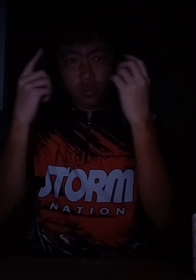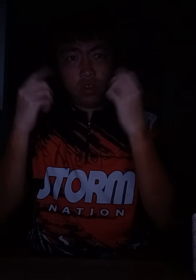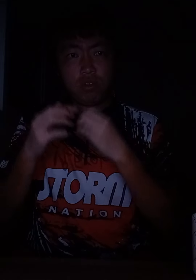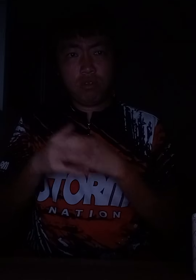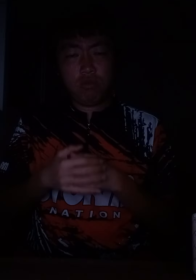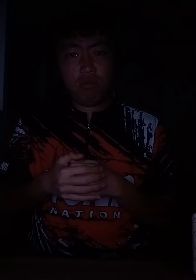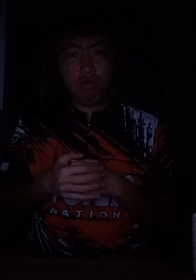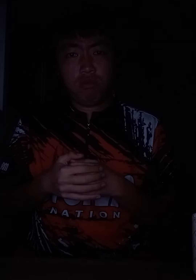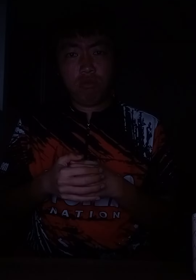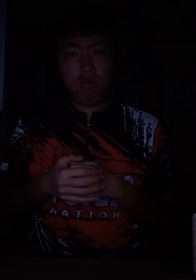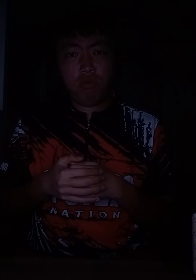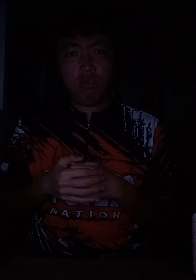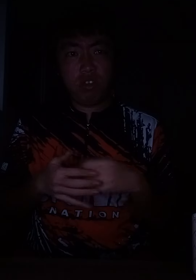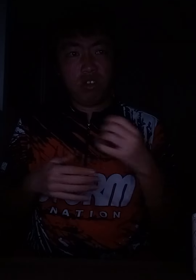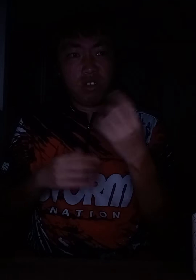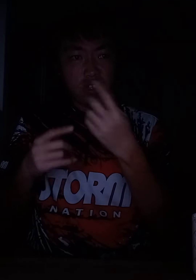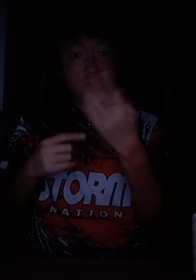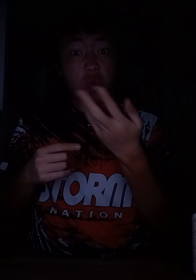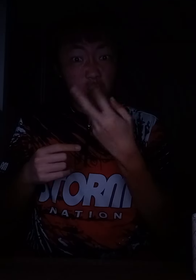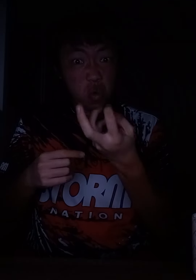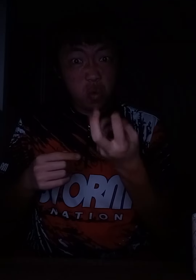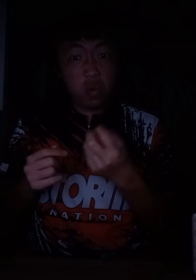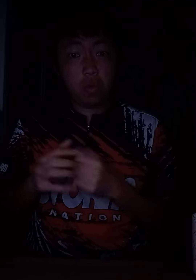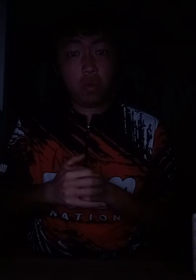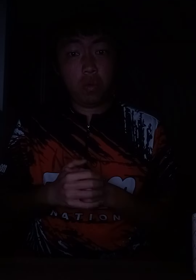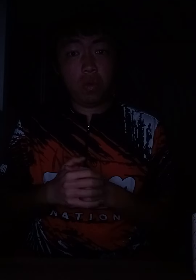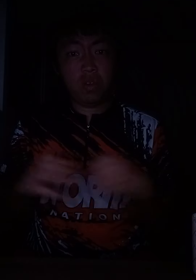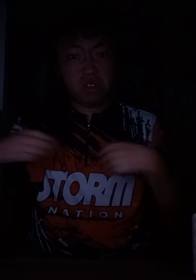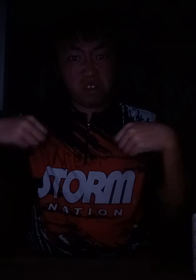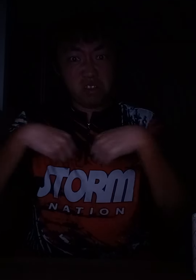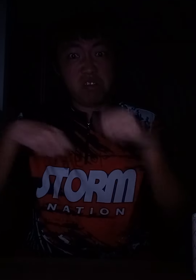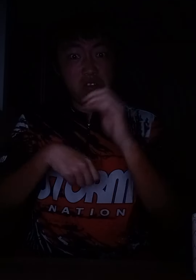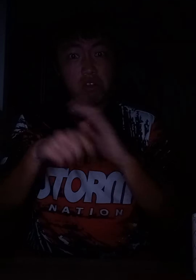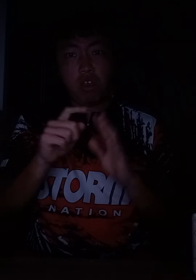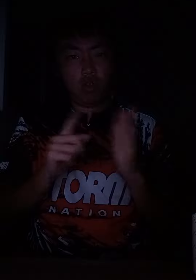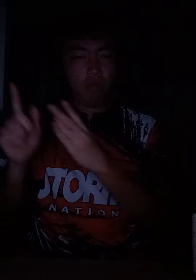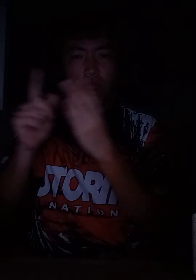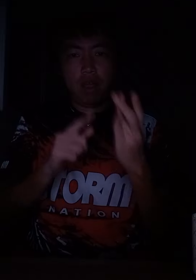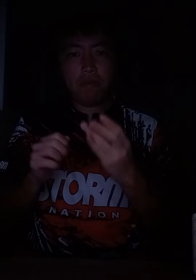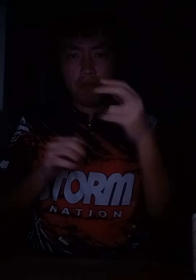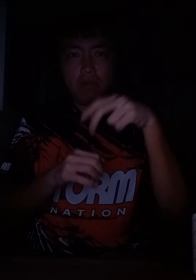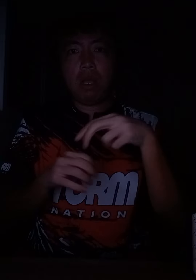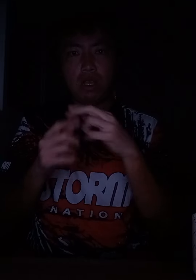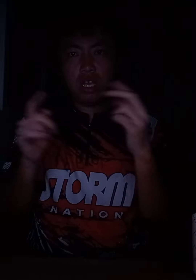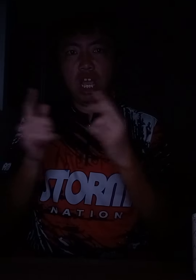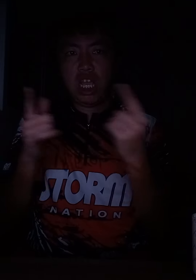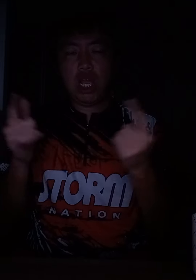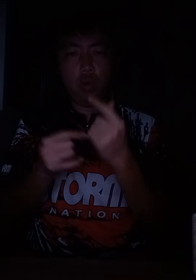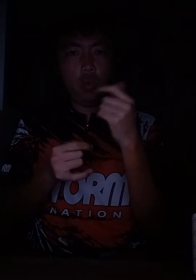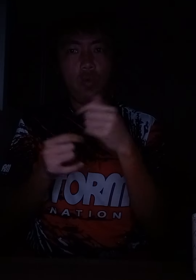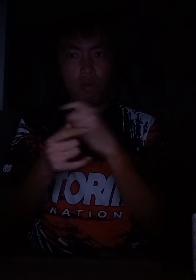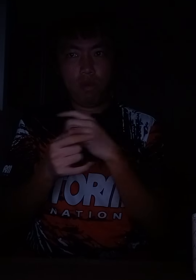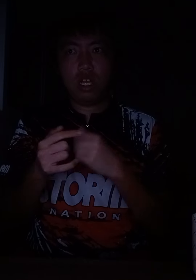하니까 갑자기 욕을 하시면서 실랑이가 이어지자 당시 상황을 살피러 나왔던 다른 영무원까지